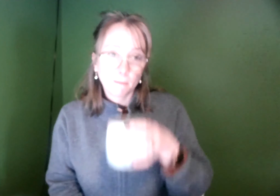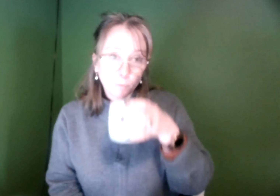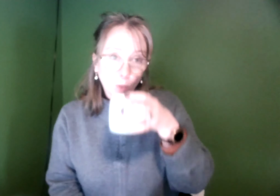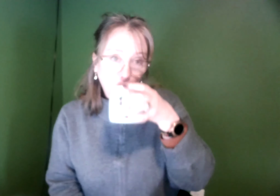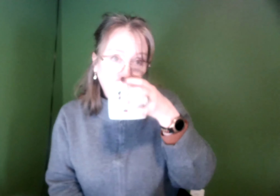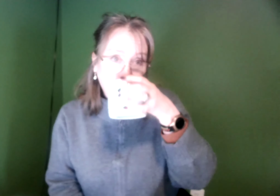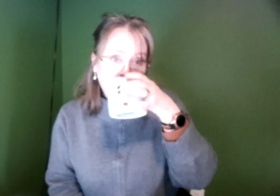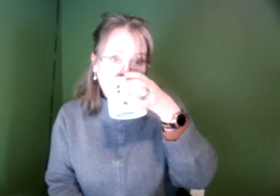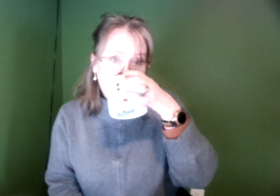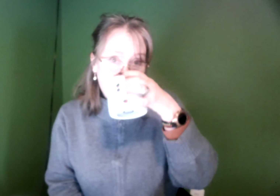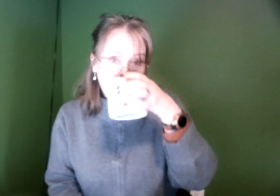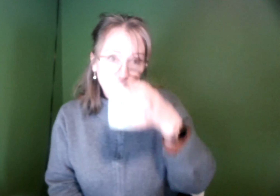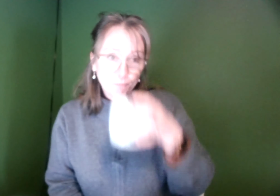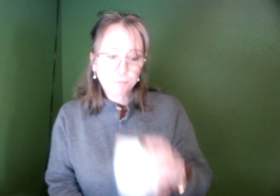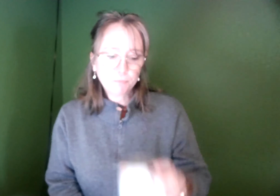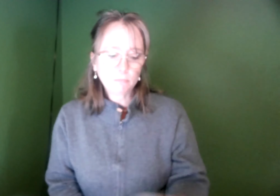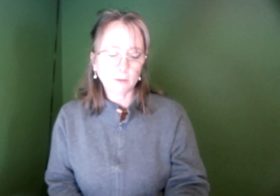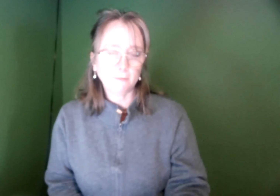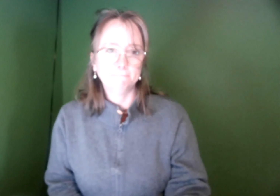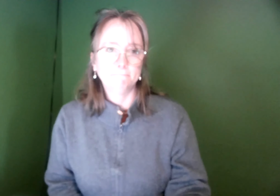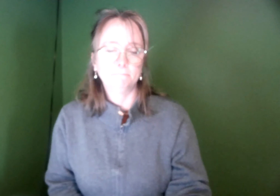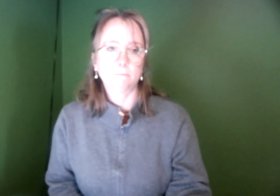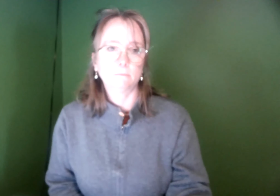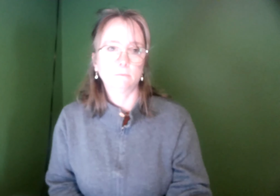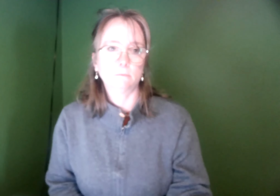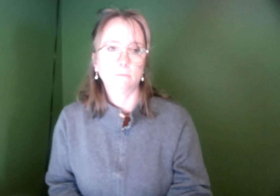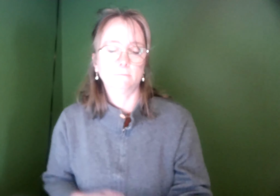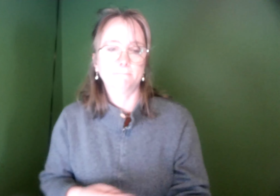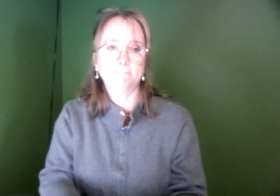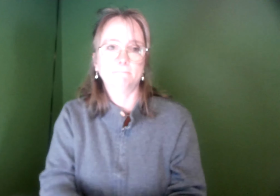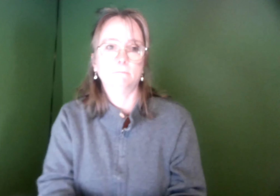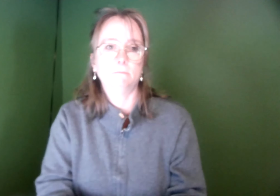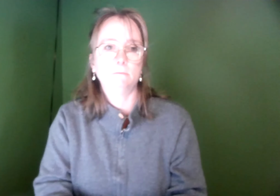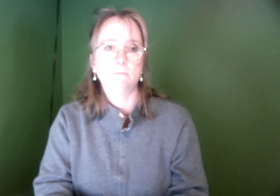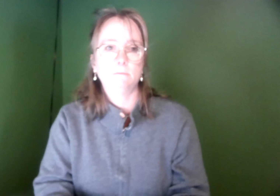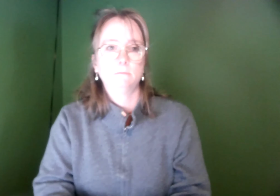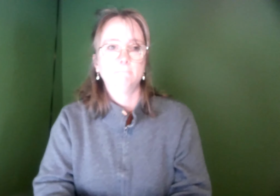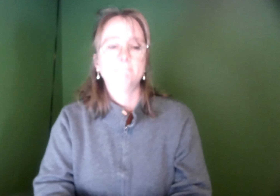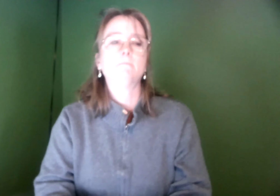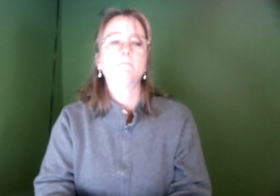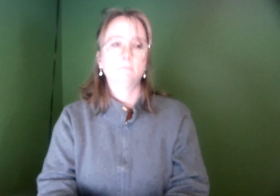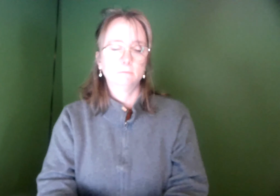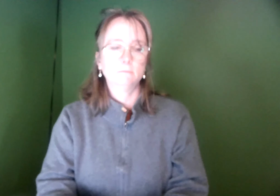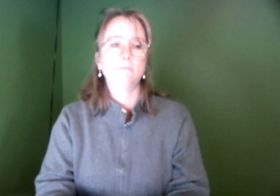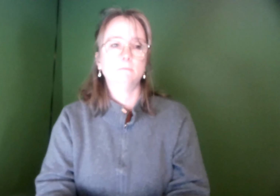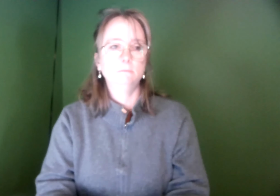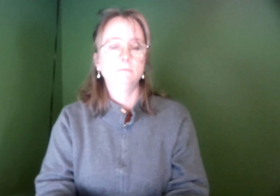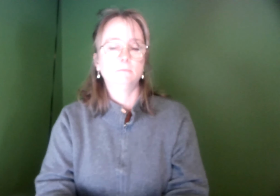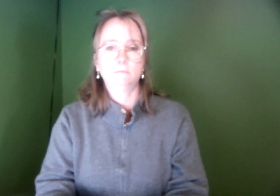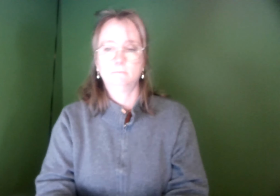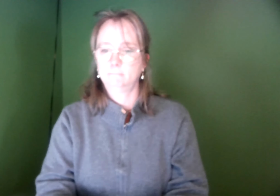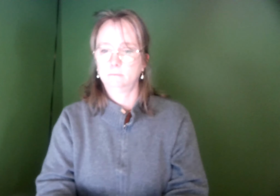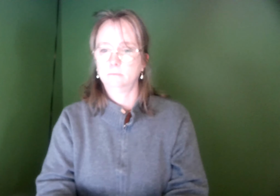sean, mucho mejor, porque en este tipo de aplicaciones muchas veces a las personas que son indocumentadas, que nomás hablan español, se les pide